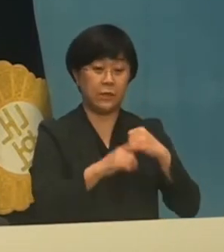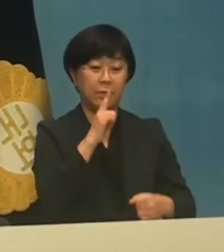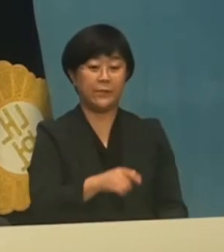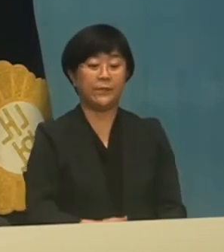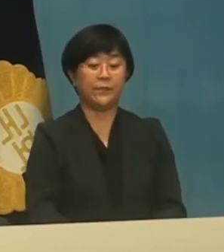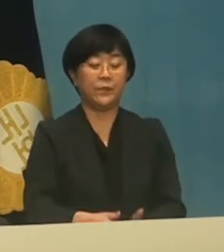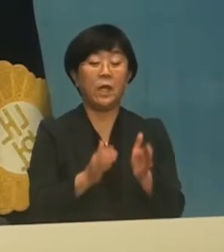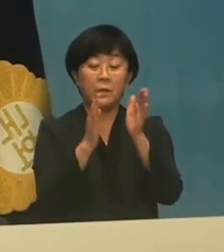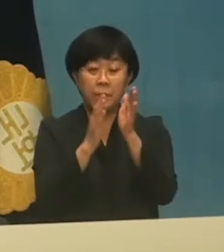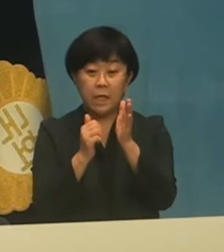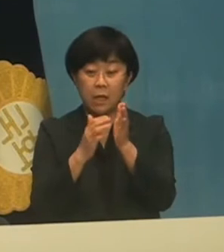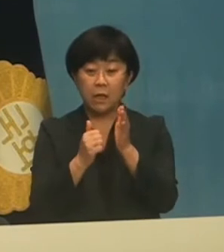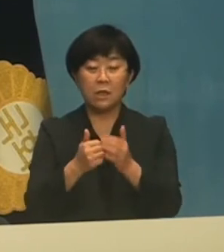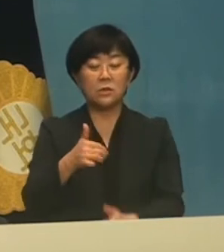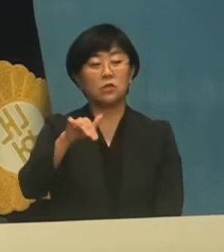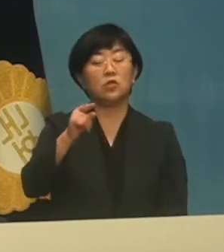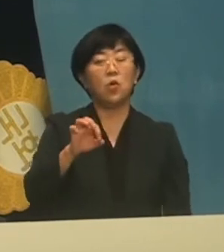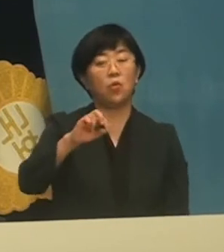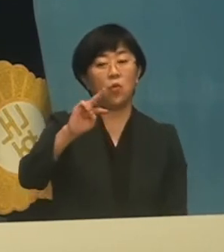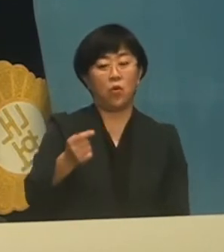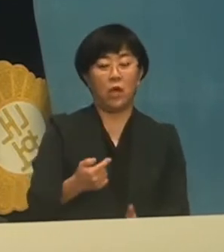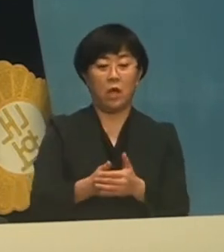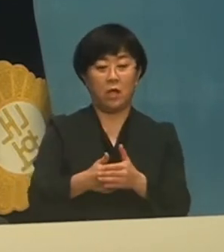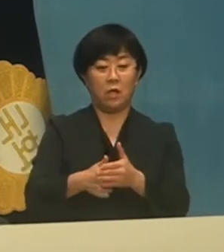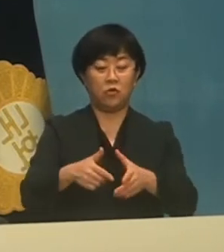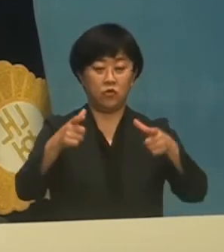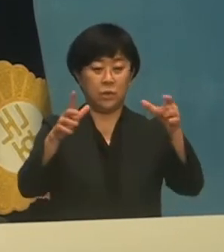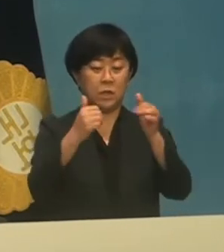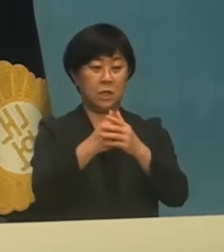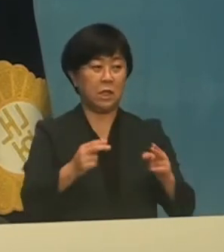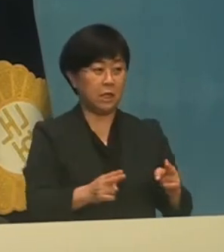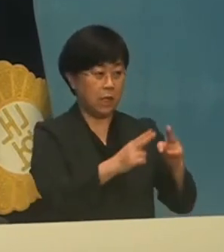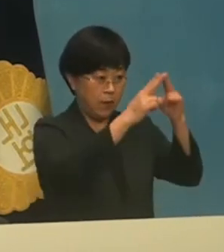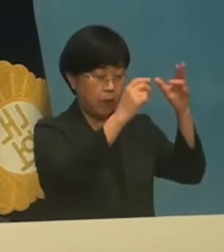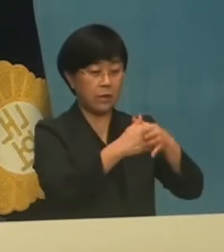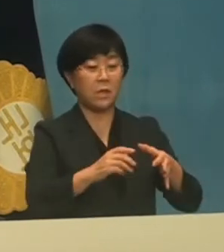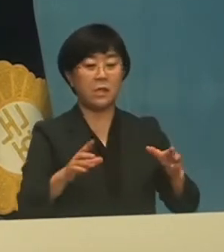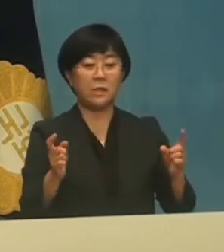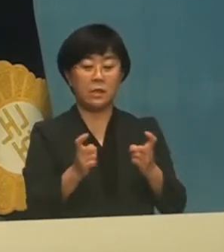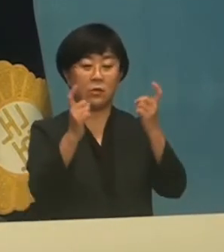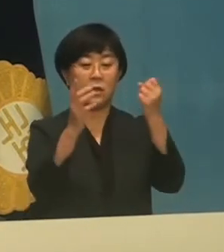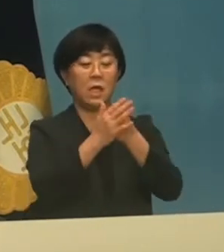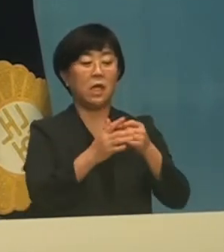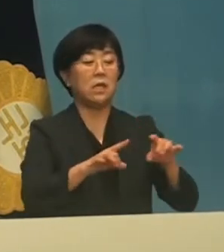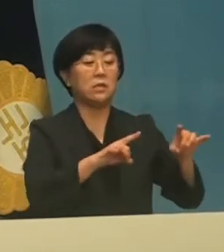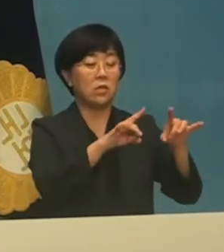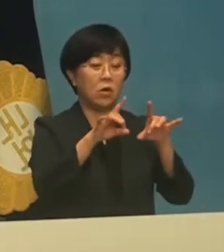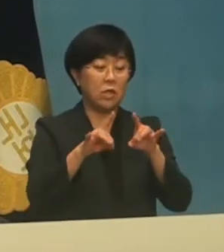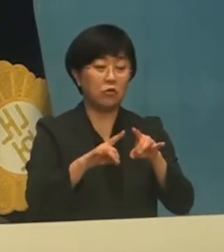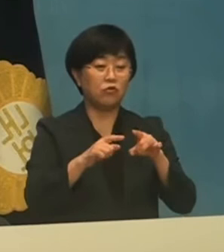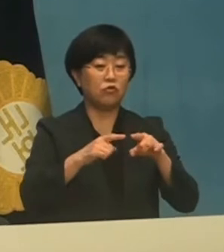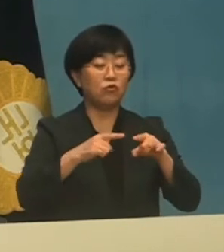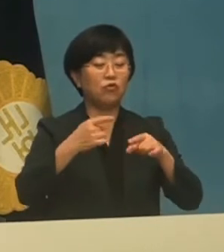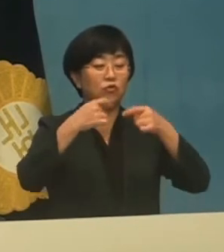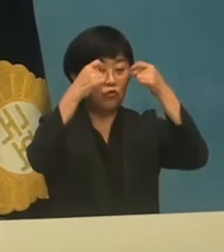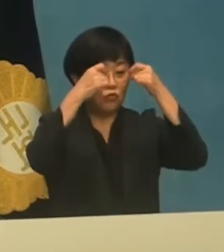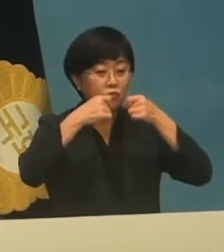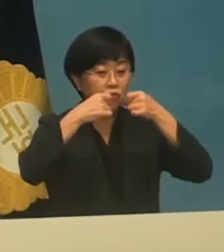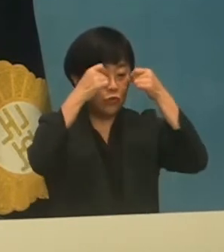과거에 밀양과 청도의 주민들이 초과학 송전탑 전기를 위해서 싸울 때 전기는 눈물을 타고 흐른다고